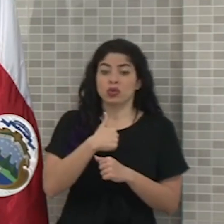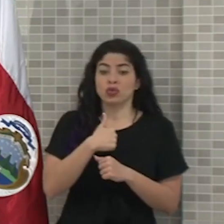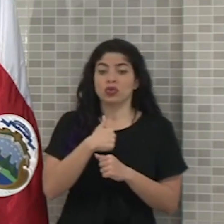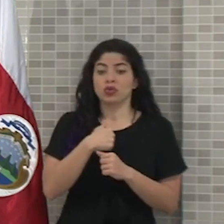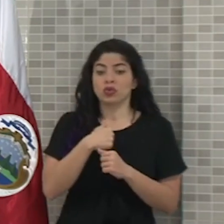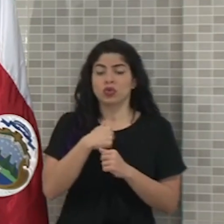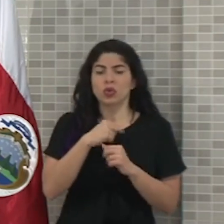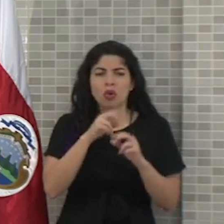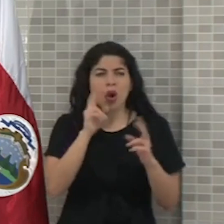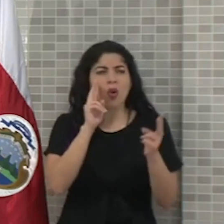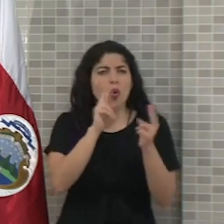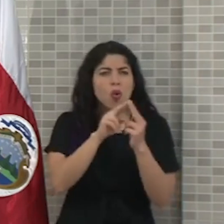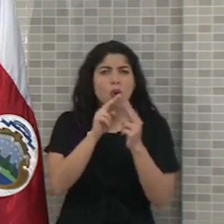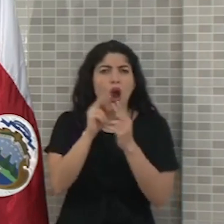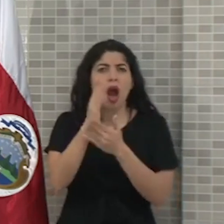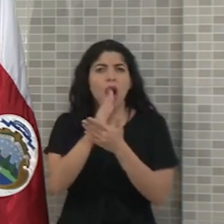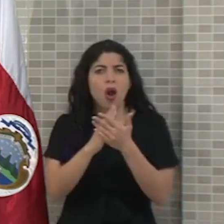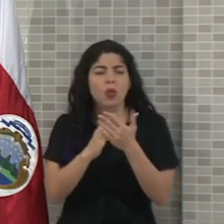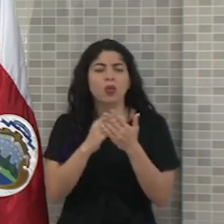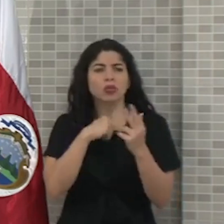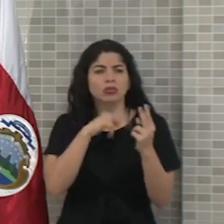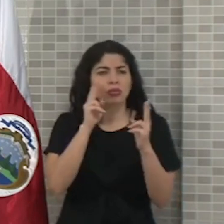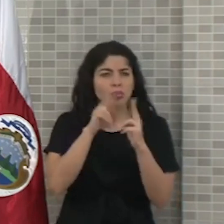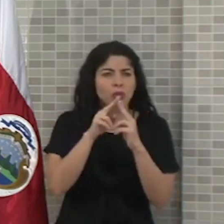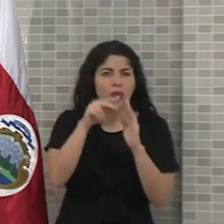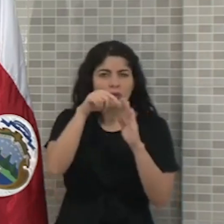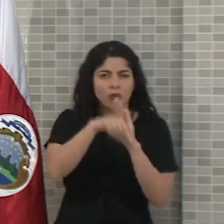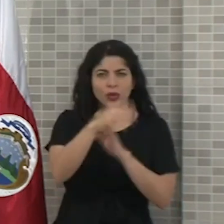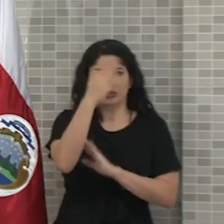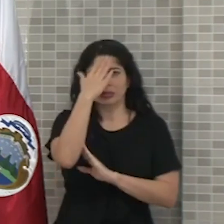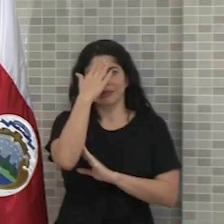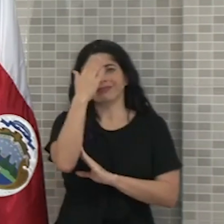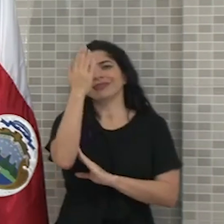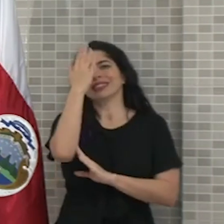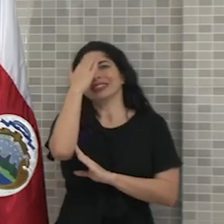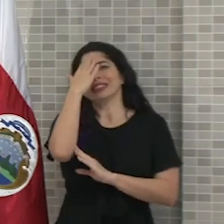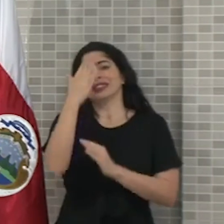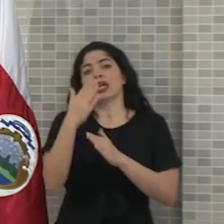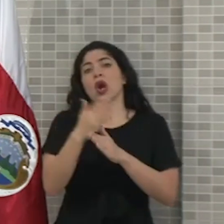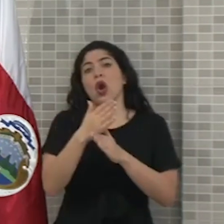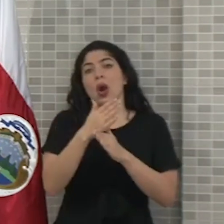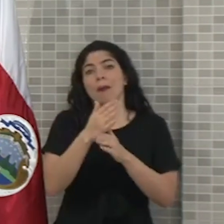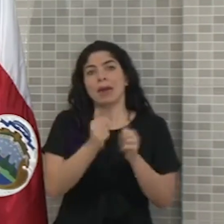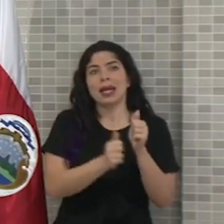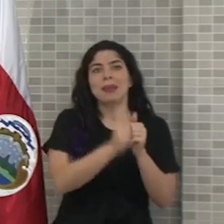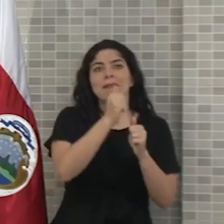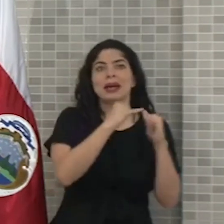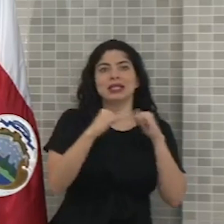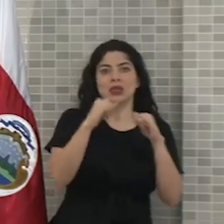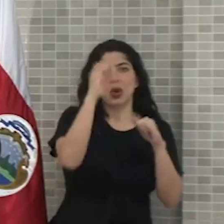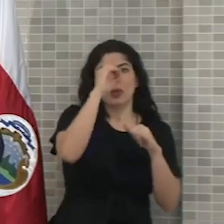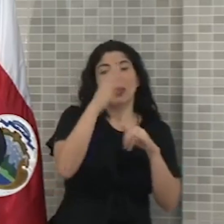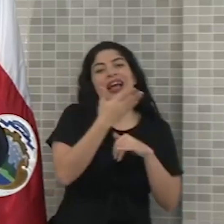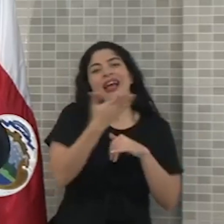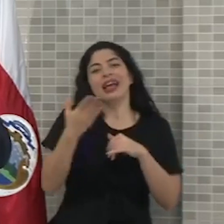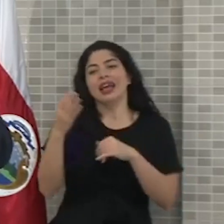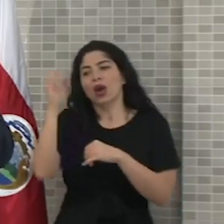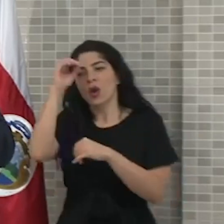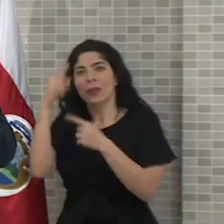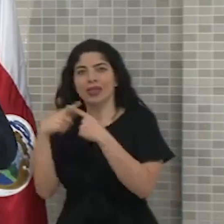en algunos que tengo el gusto de conocer, sé que es mucho más lo que compartimos que lo que nos diferencia.